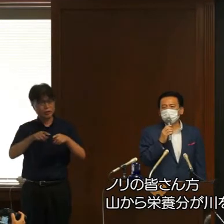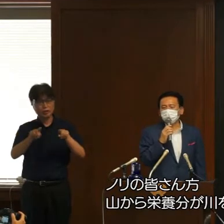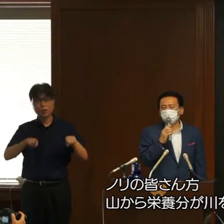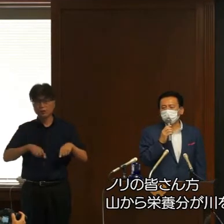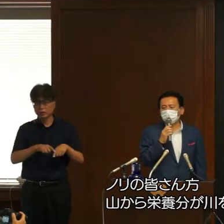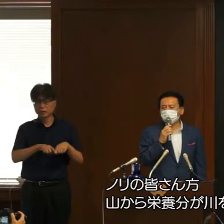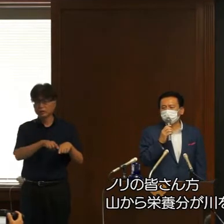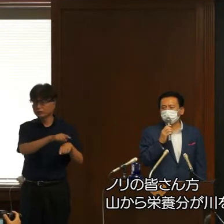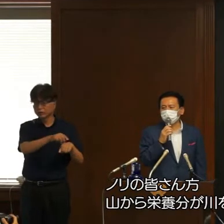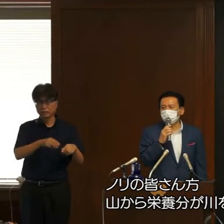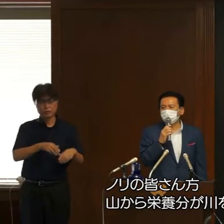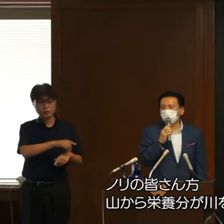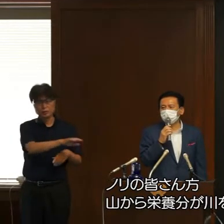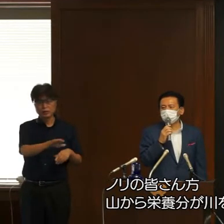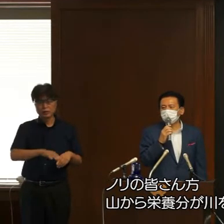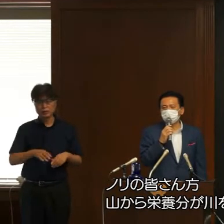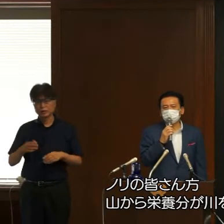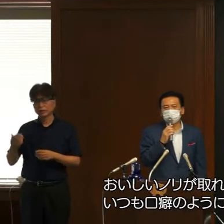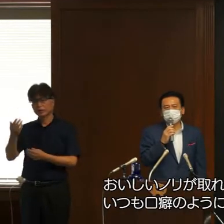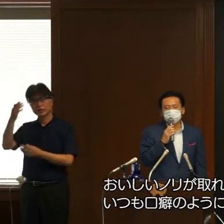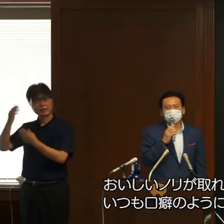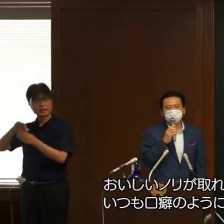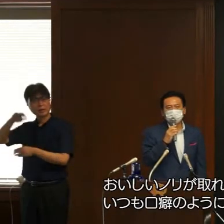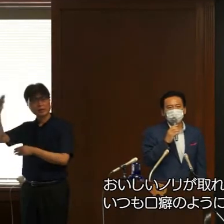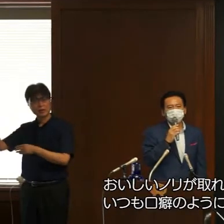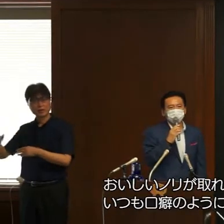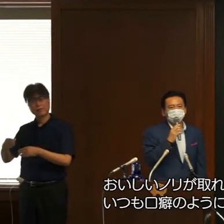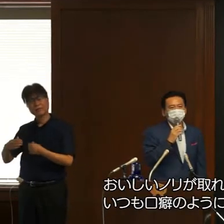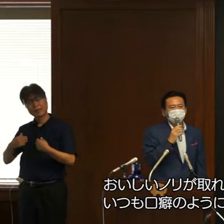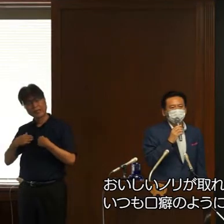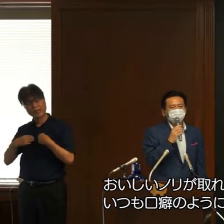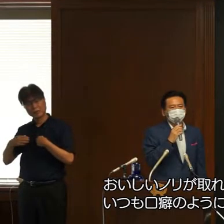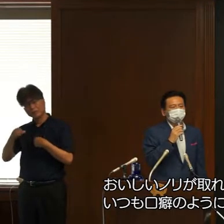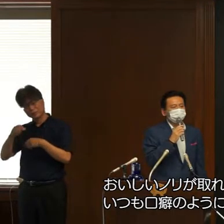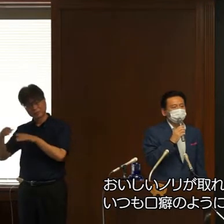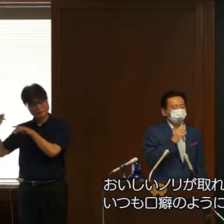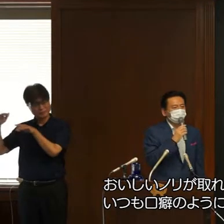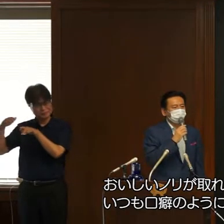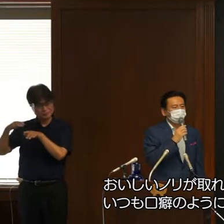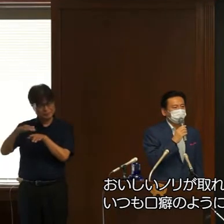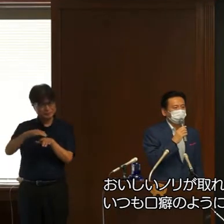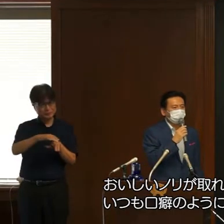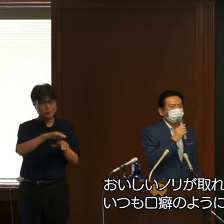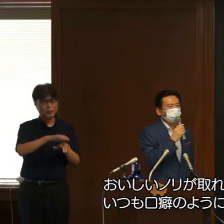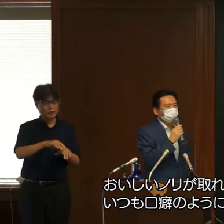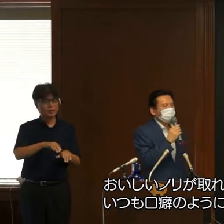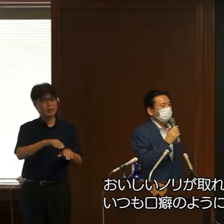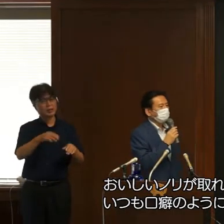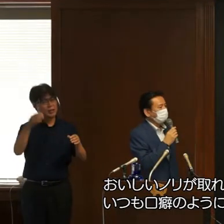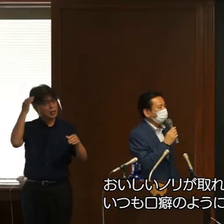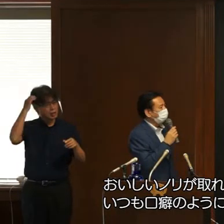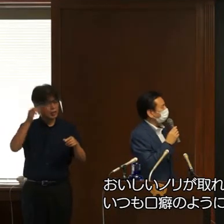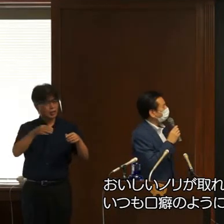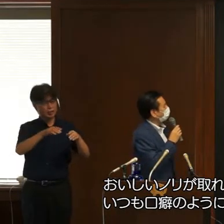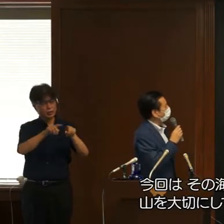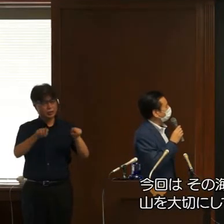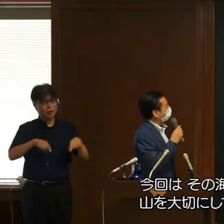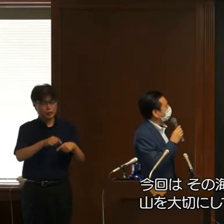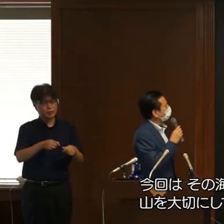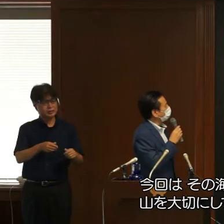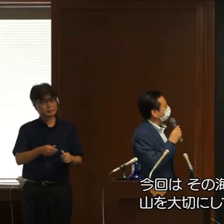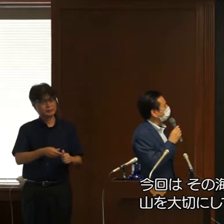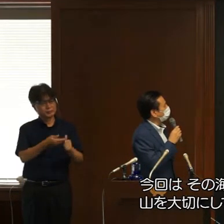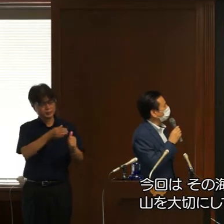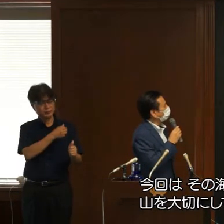山から栄養分が川を通して流れてくるからこそ美味しい海苔が取れるんだというのはもう本当にいつも口癖のように言っていただいているので、今回